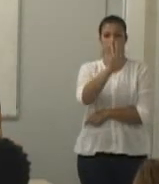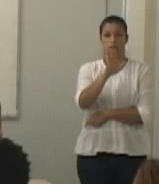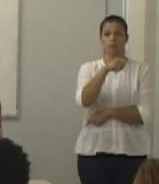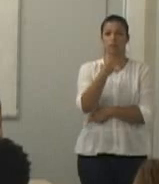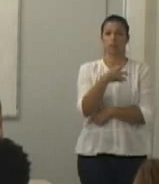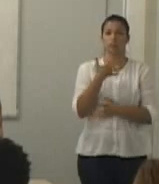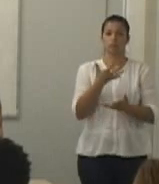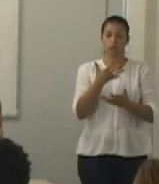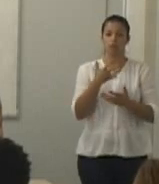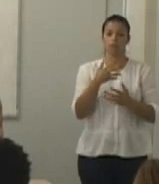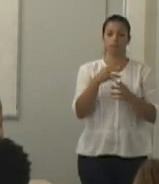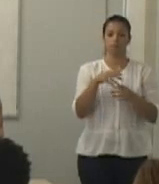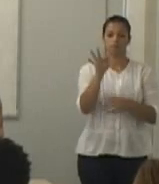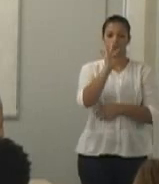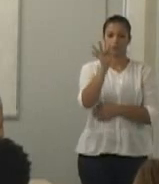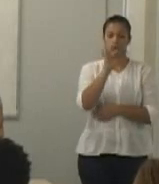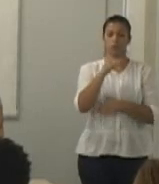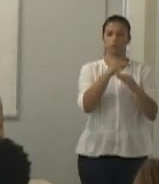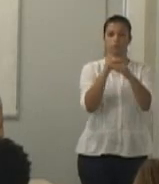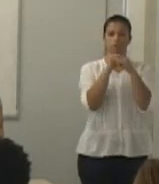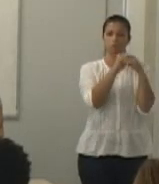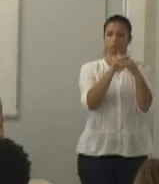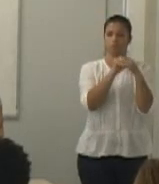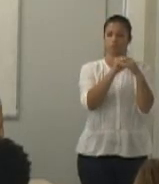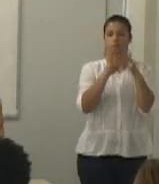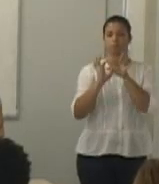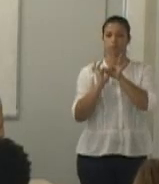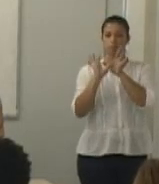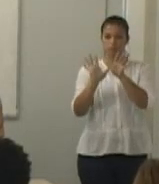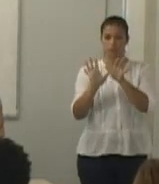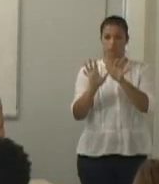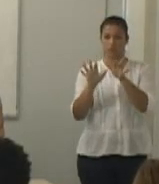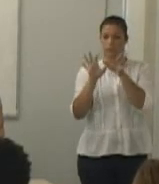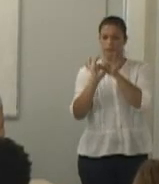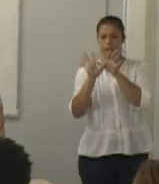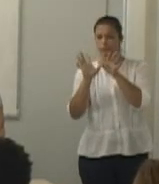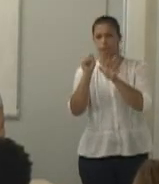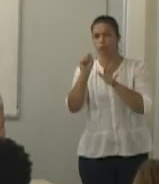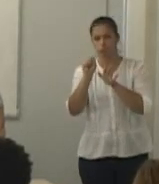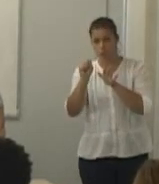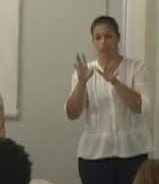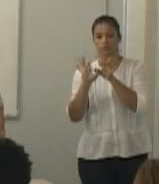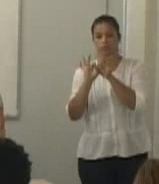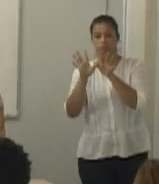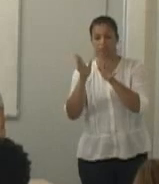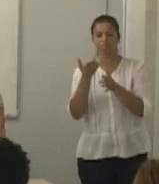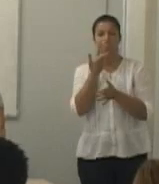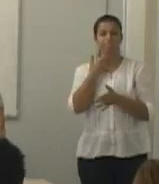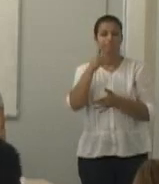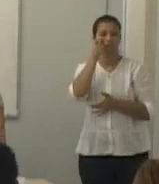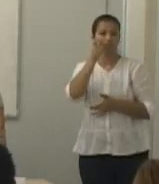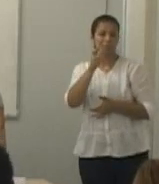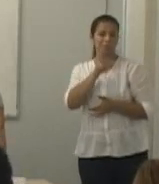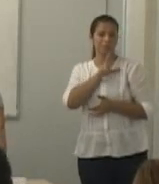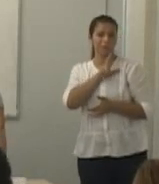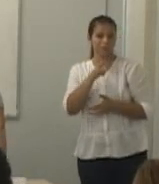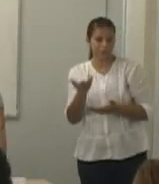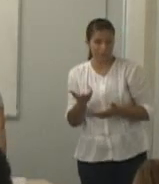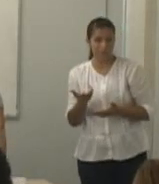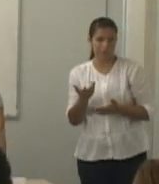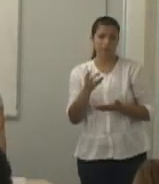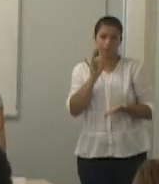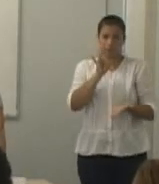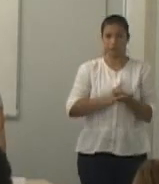democrática livre porque só assim né livre de interesses particularistas Ela será